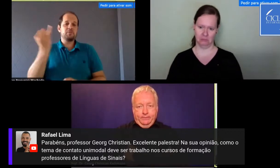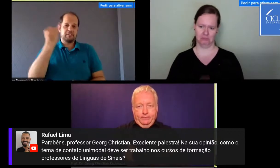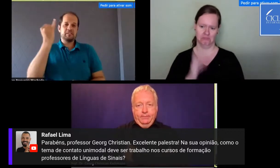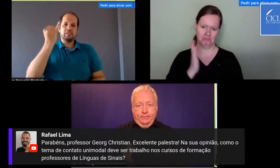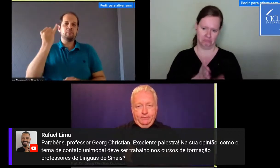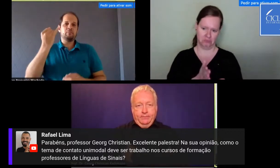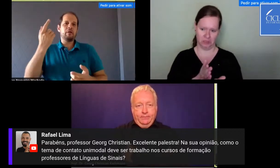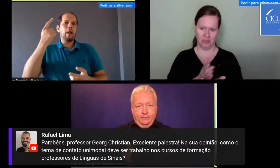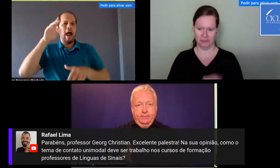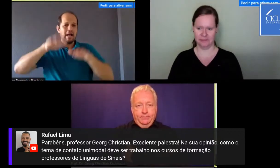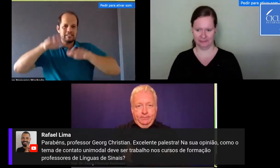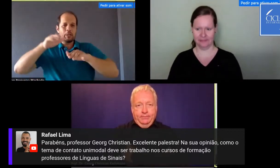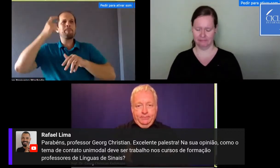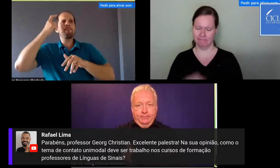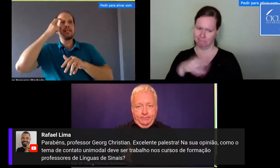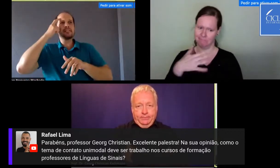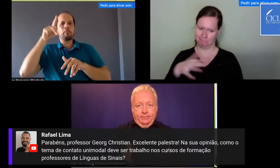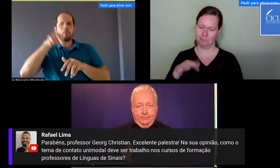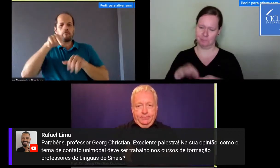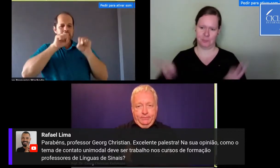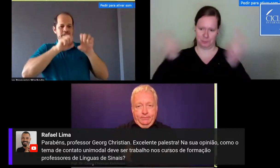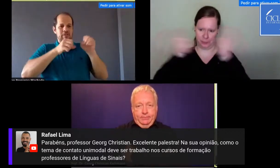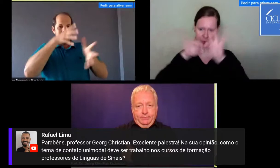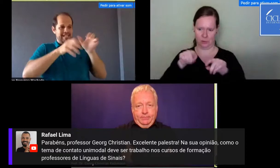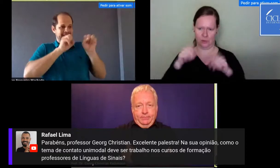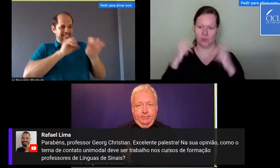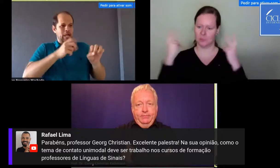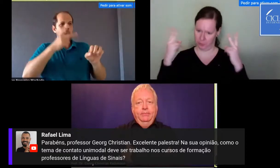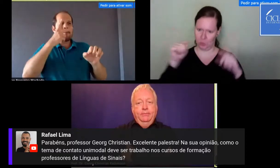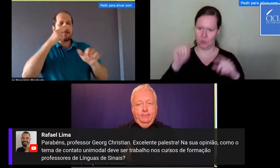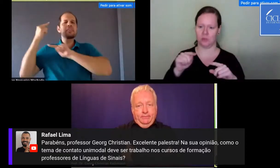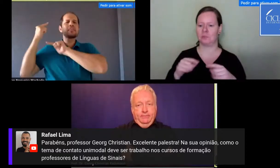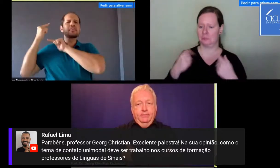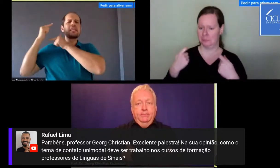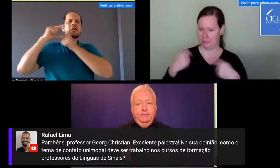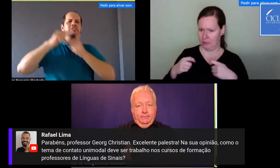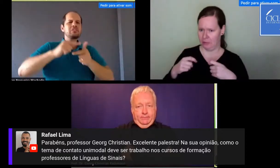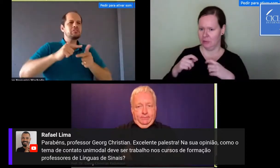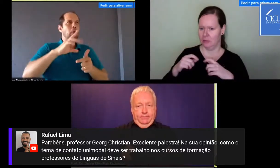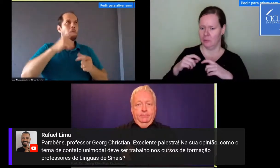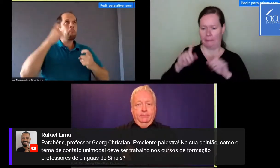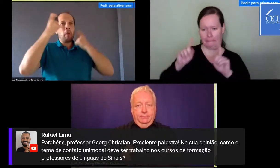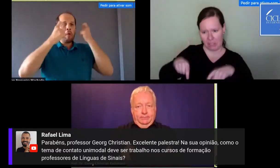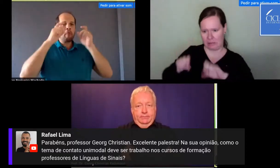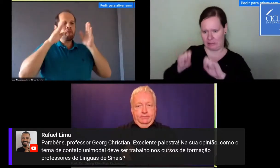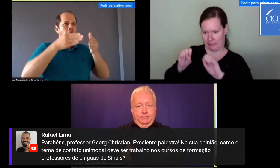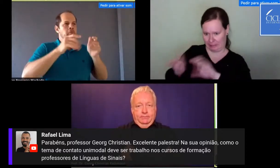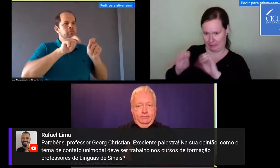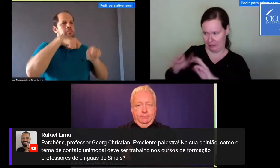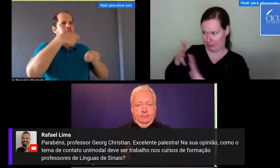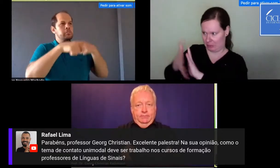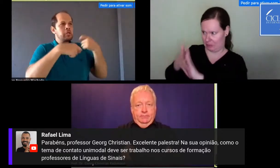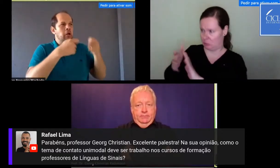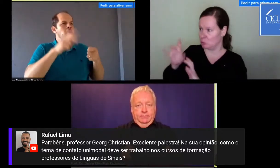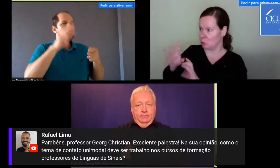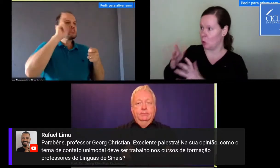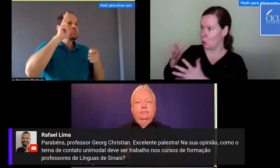Verdade, verdade. Isso é bastante importante. Se a gente pensar em formação, né, de professores, a gente tem